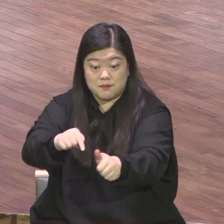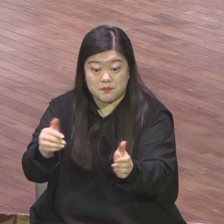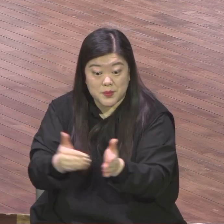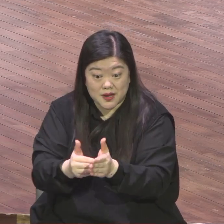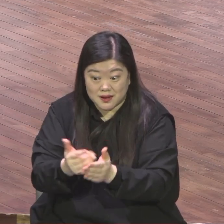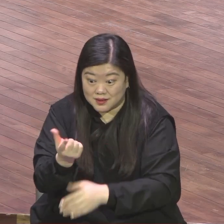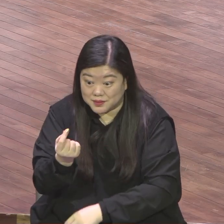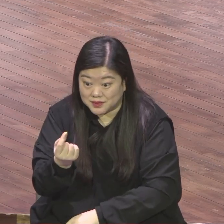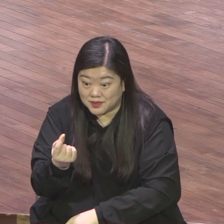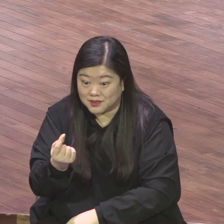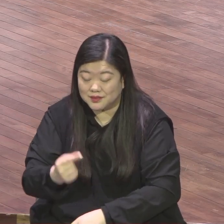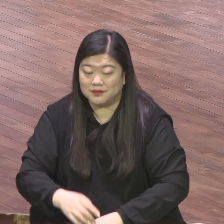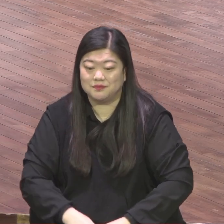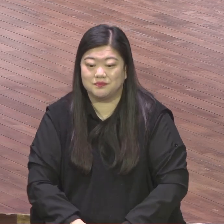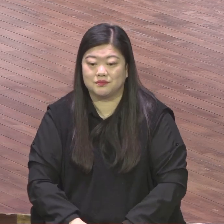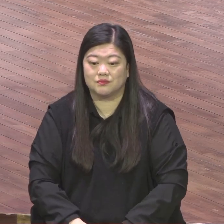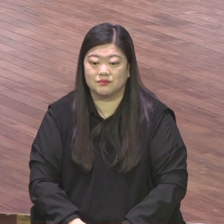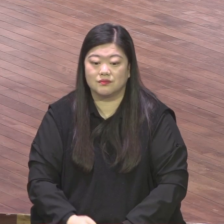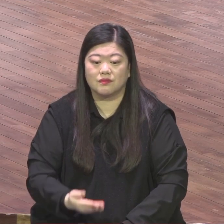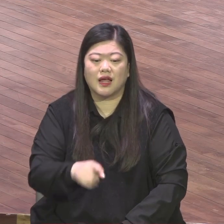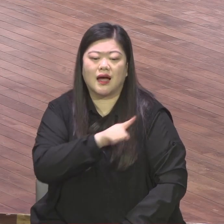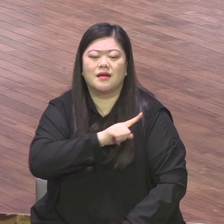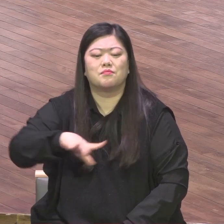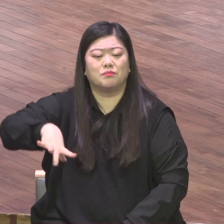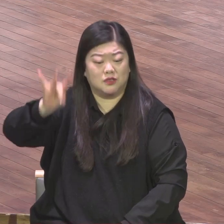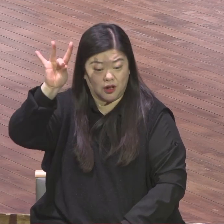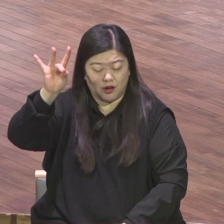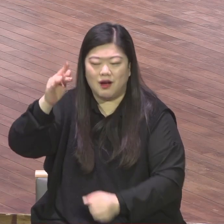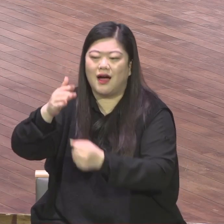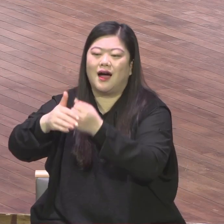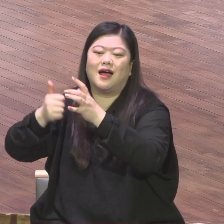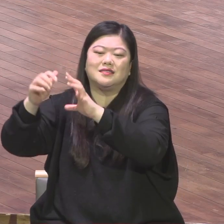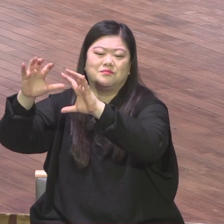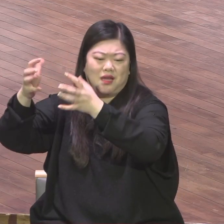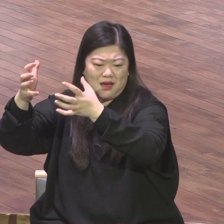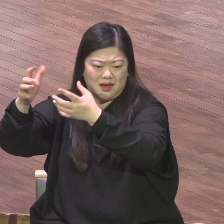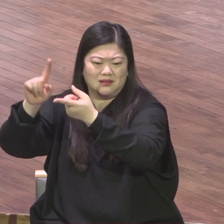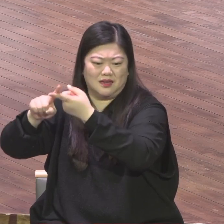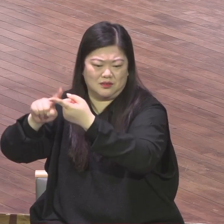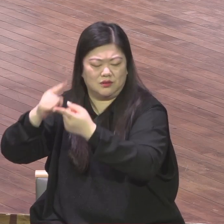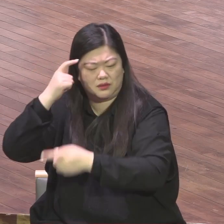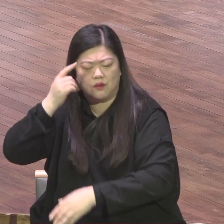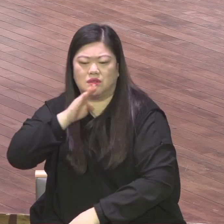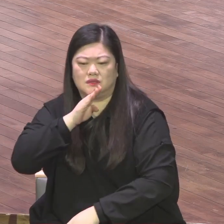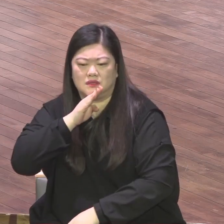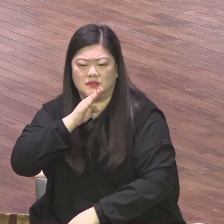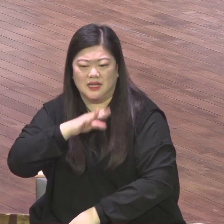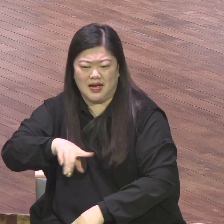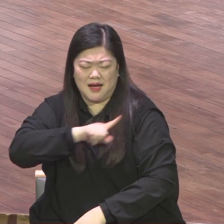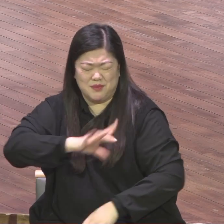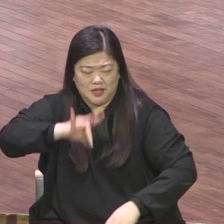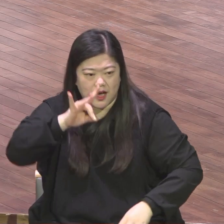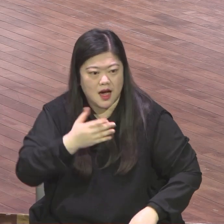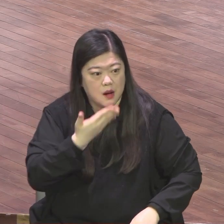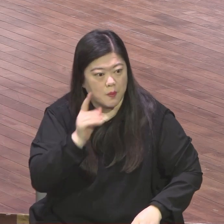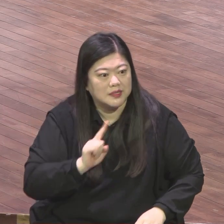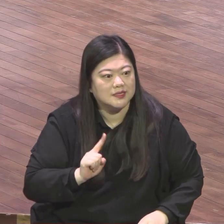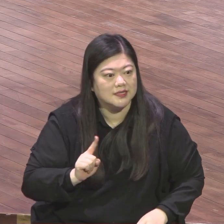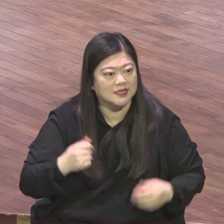이걸 강조했잖아요. 먼저 해야 될 것이 있습니다. 그게 뭐냐? 무엇을 먹을까? 무엇을 입을까? 무엇을